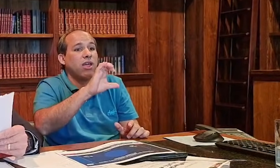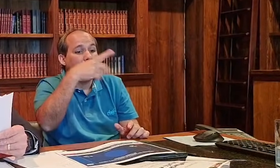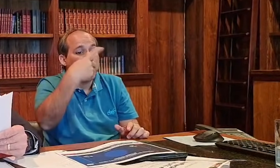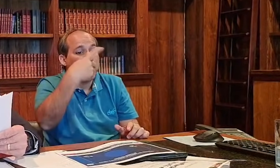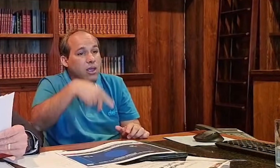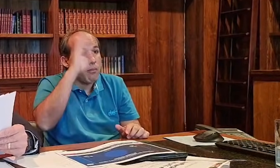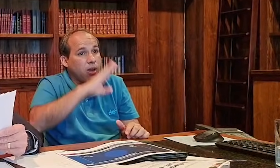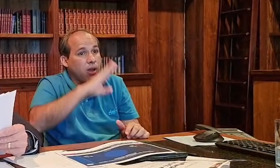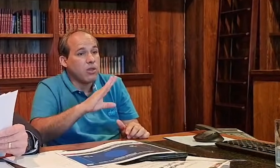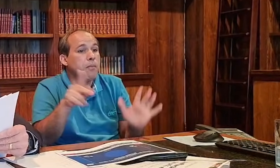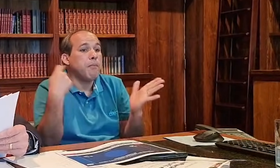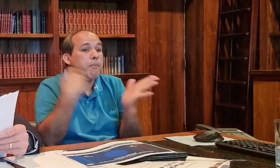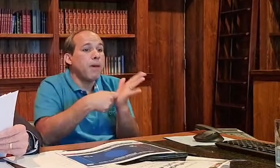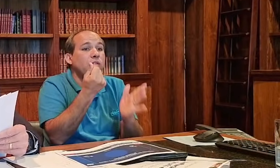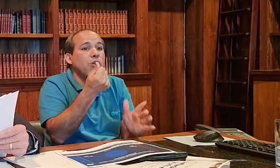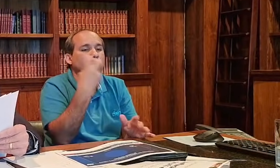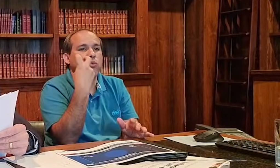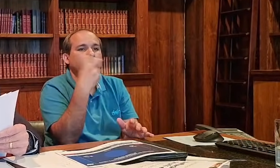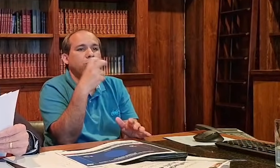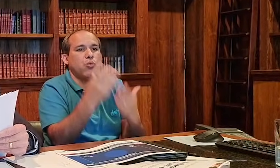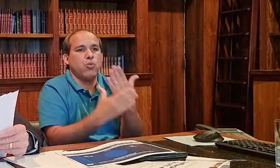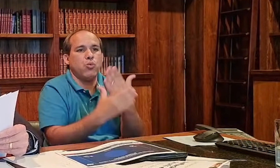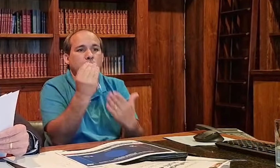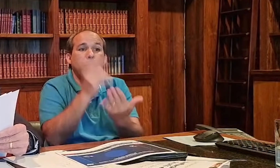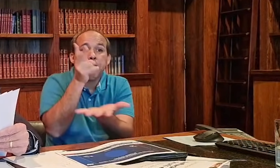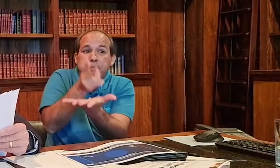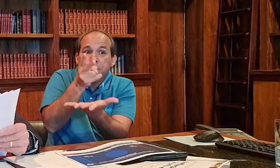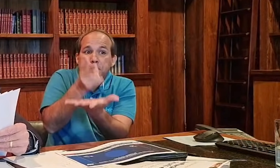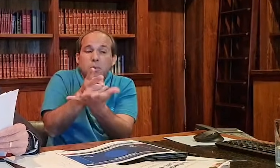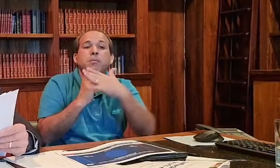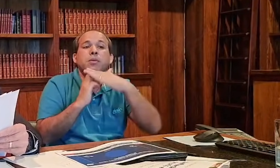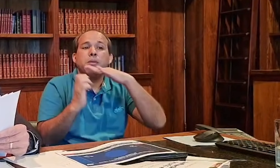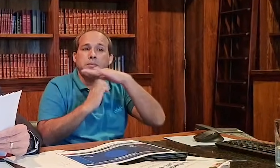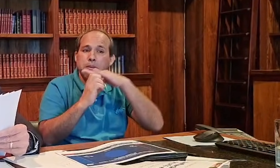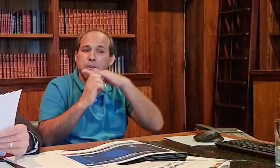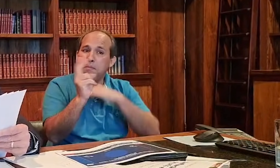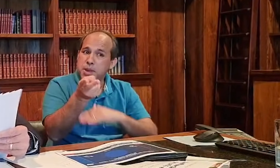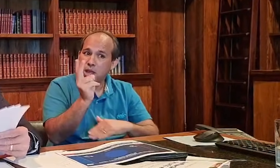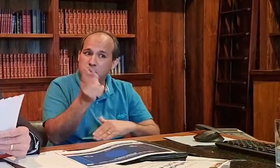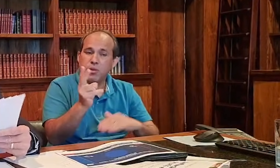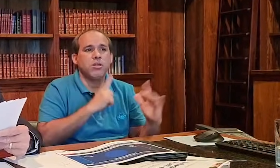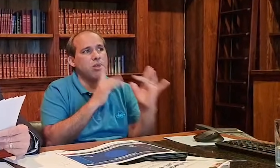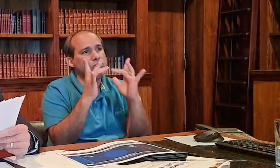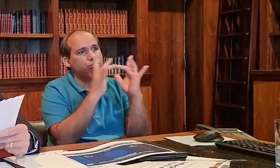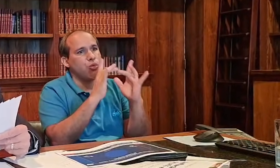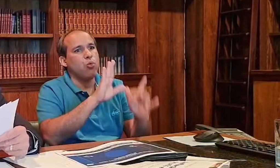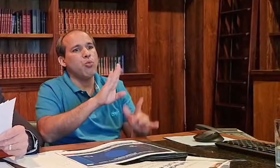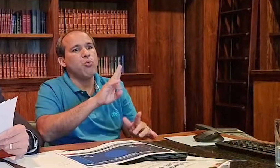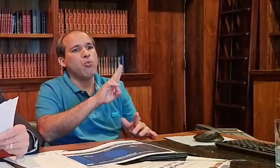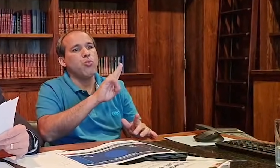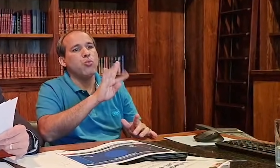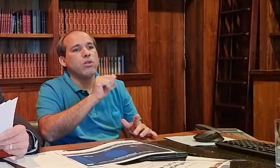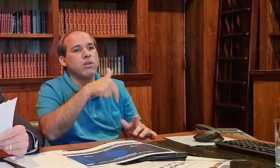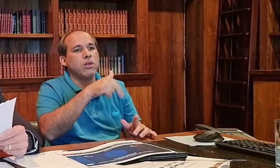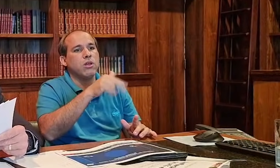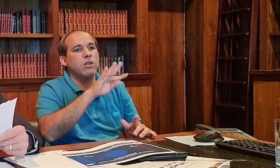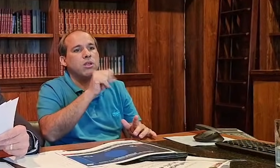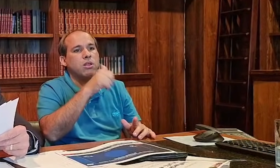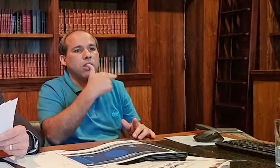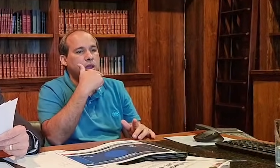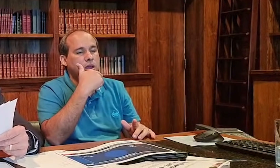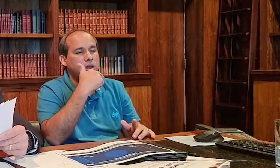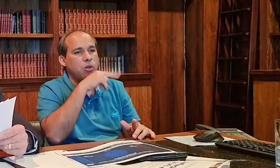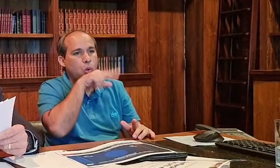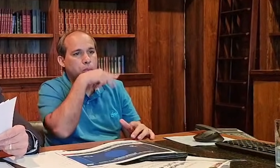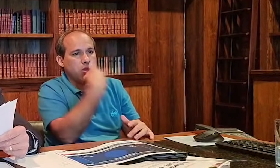$5, certo? É a mesma empresa que tem relacionamento com o Butantan, que fornece IFA para o